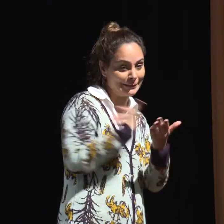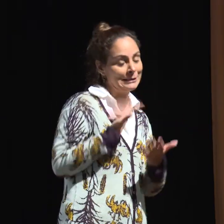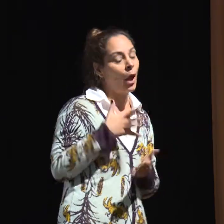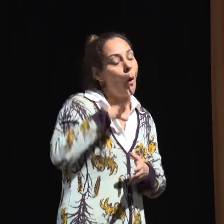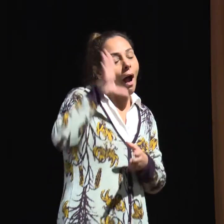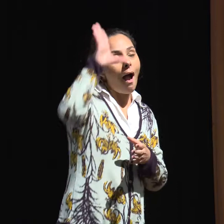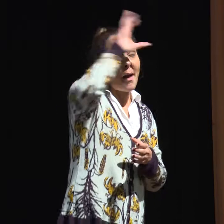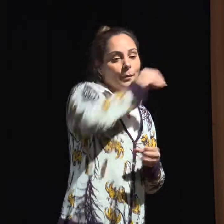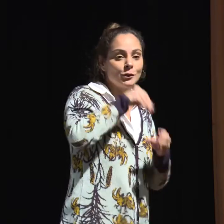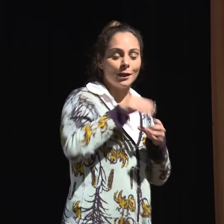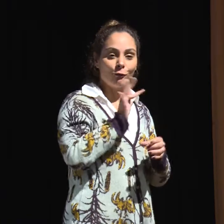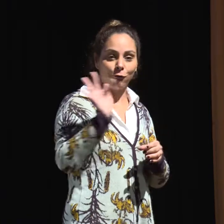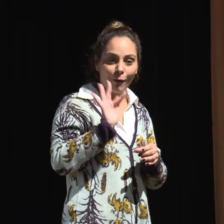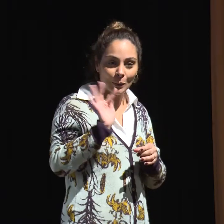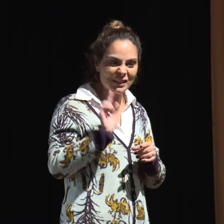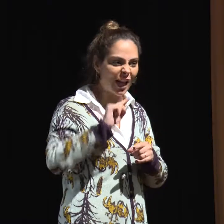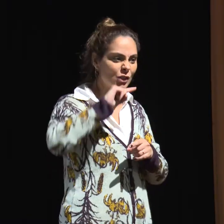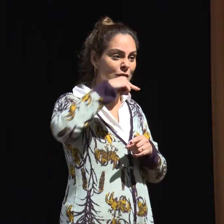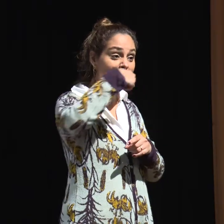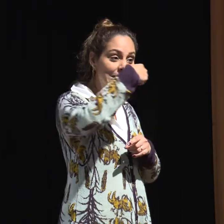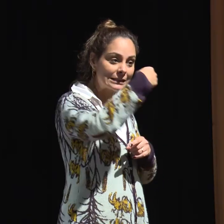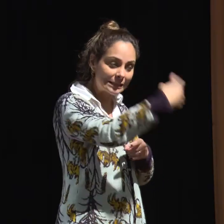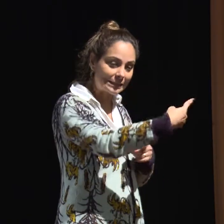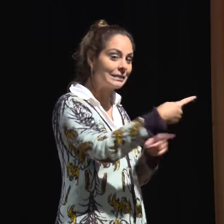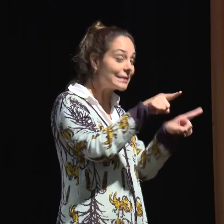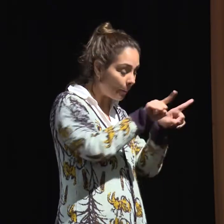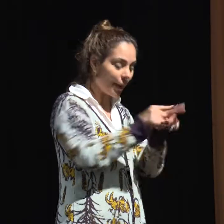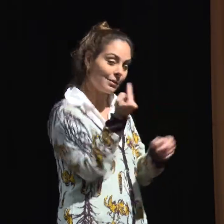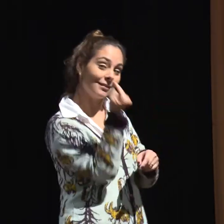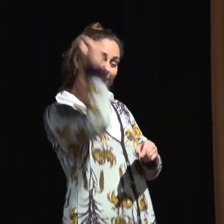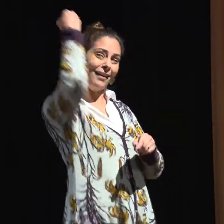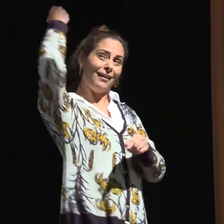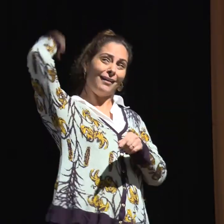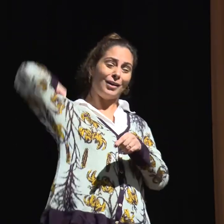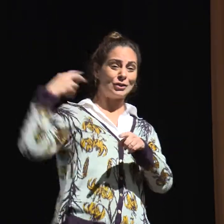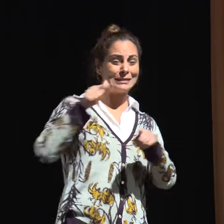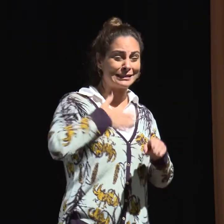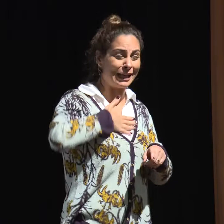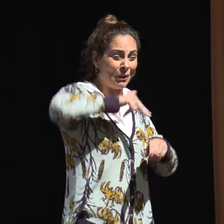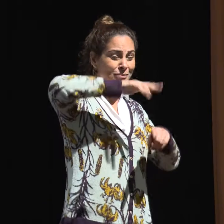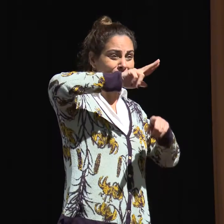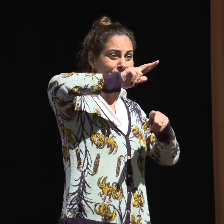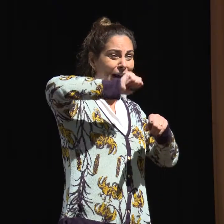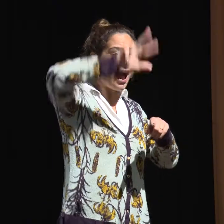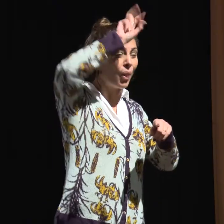aula, que foi a estratégia que eu aprendi na faculdade. E também estratégia que eu aprendi no período que